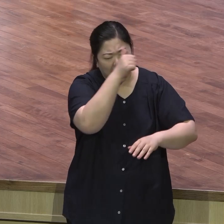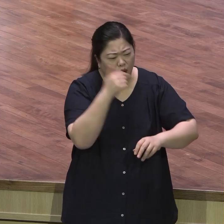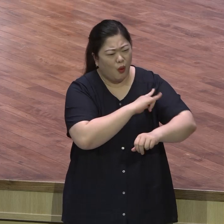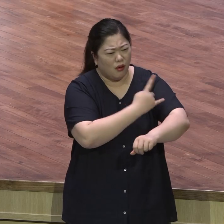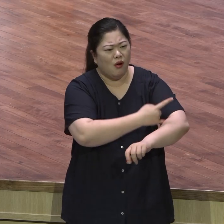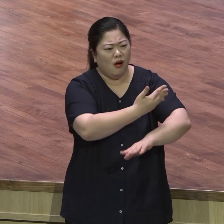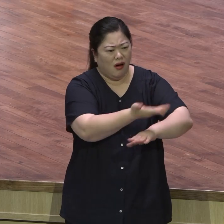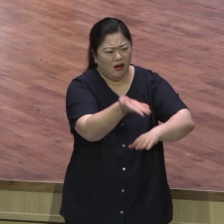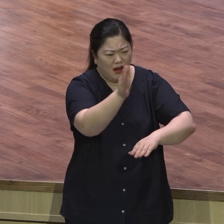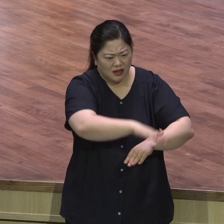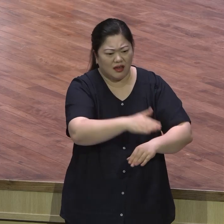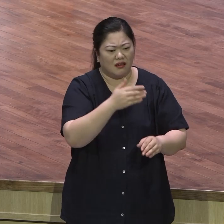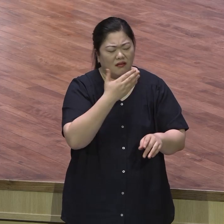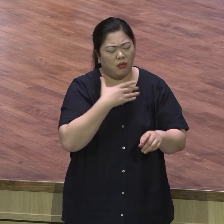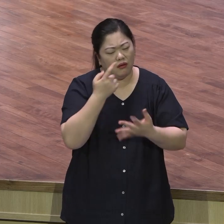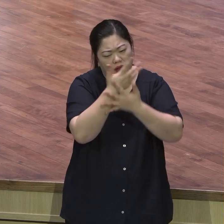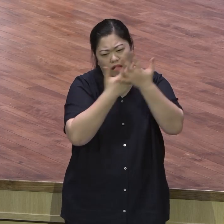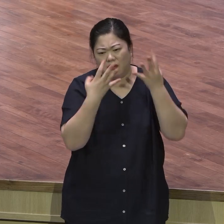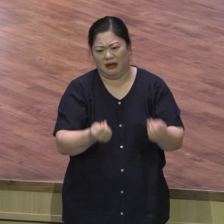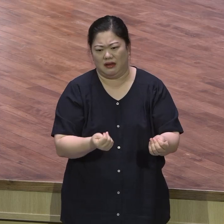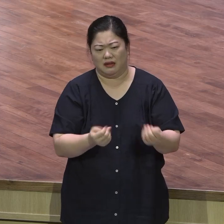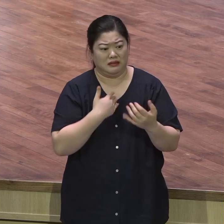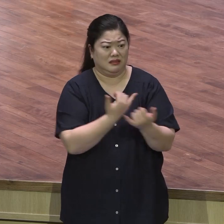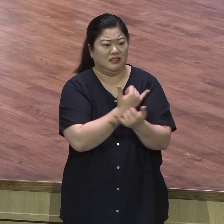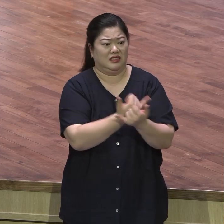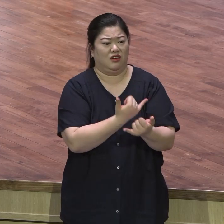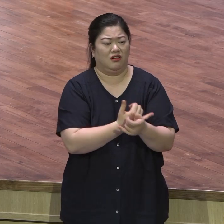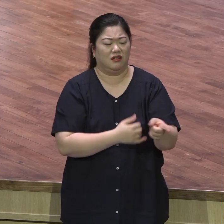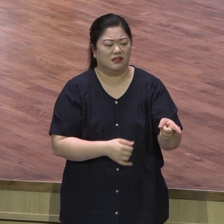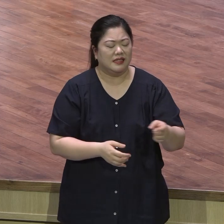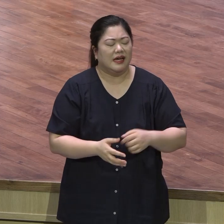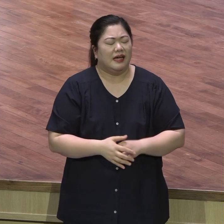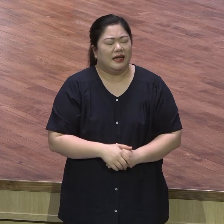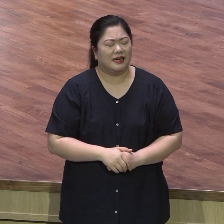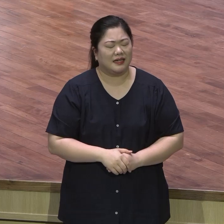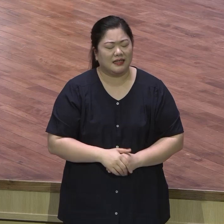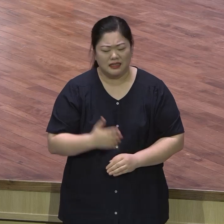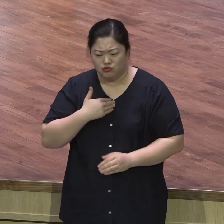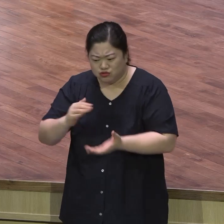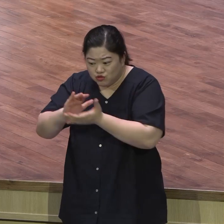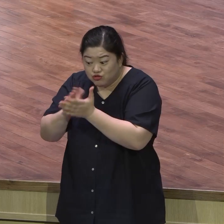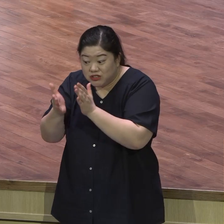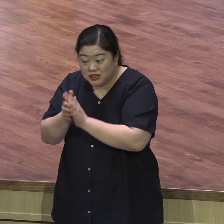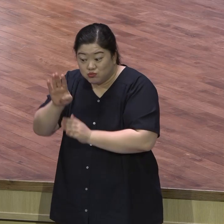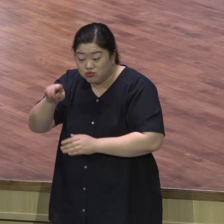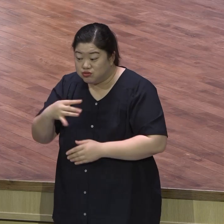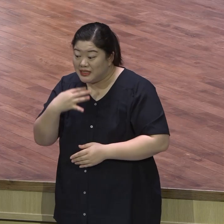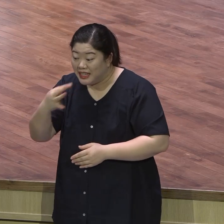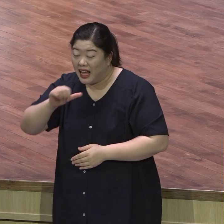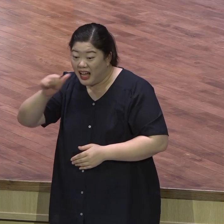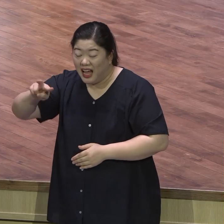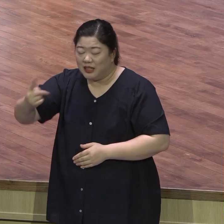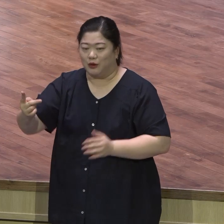몰라요 장로가 우리 유치원 애들도 아는 걸 몰라요